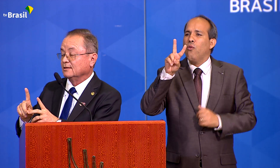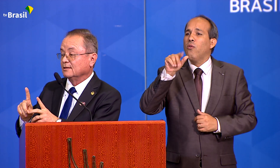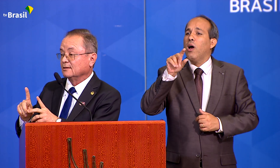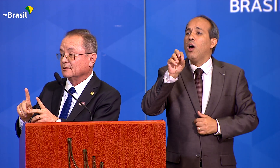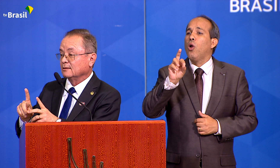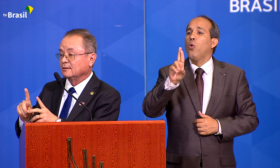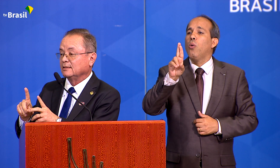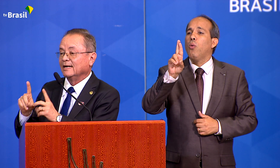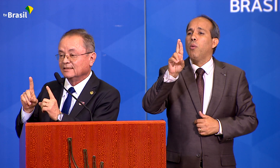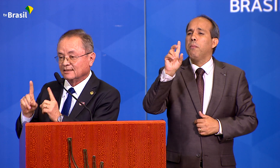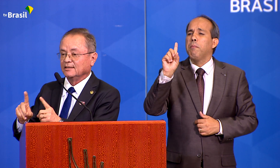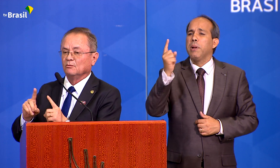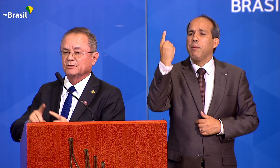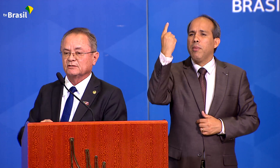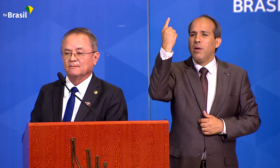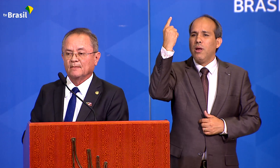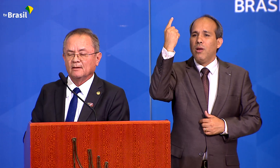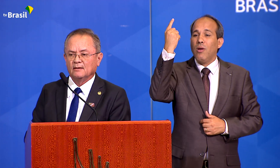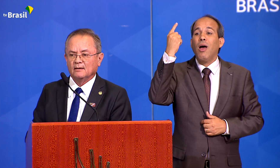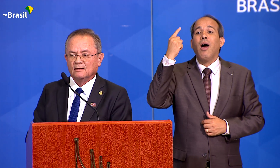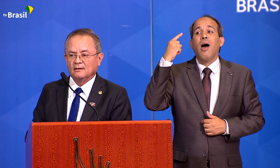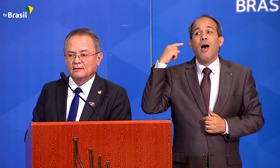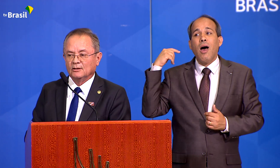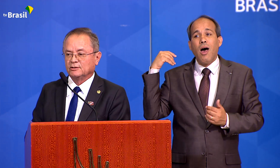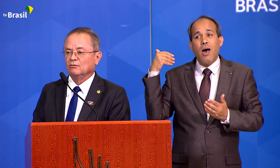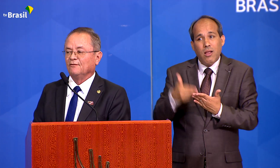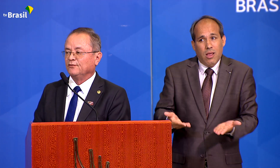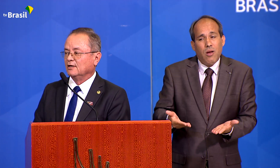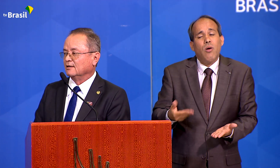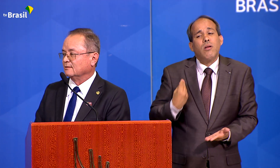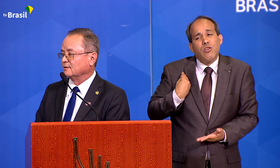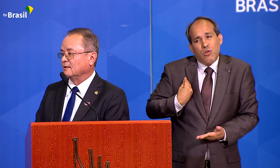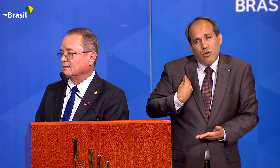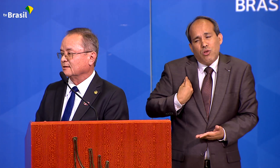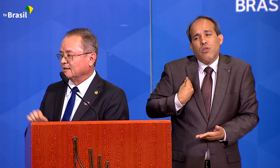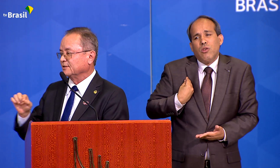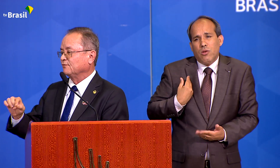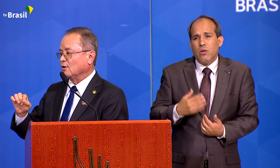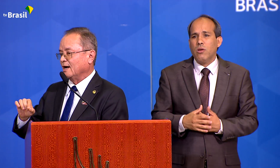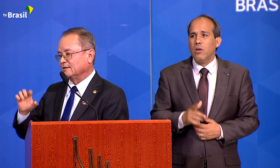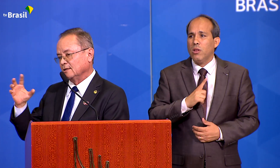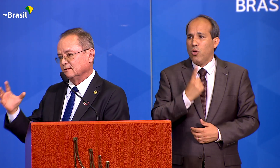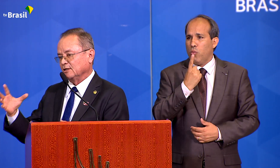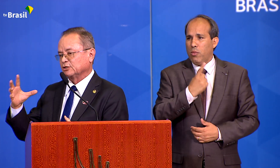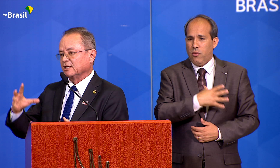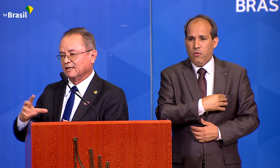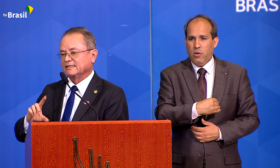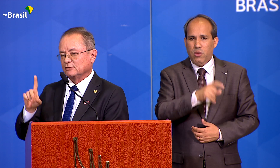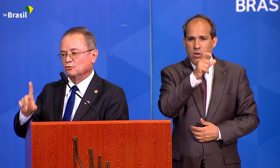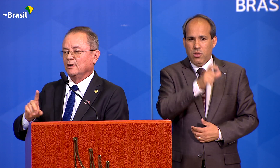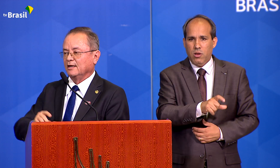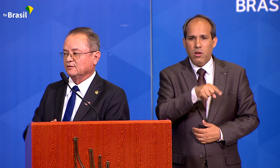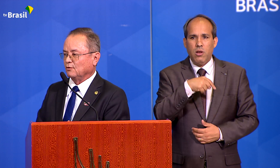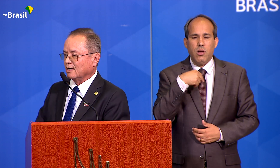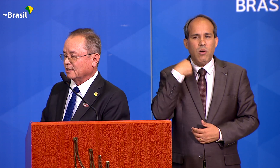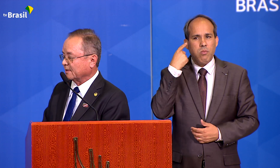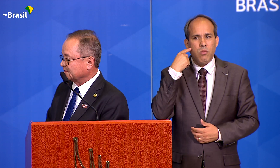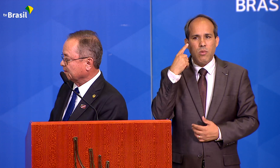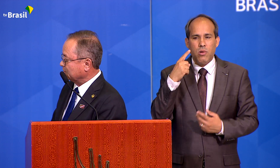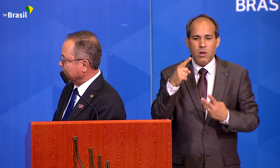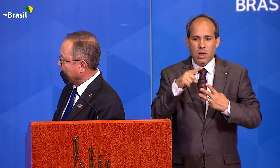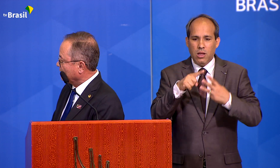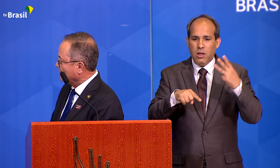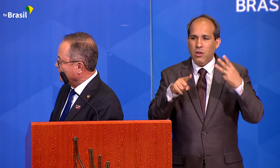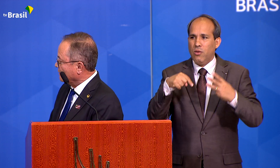maior que ainda temos e eu tenho uma filha que advogado das três uma e